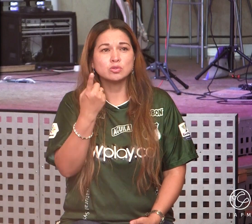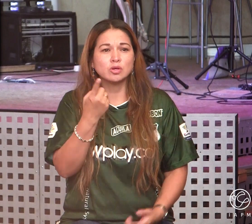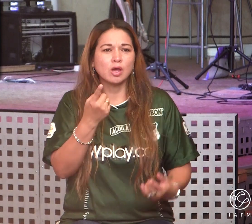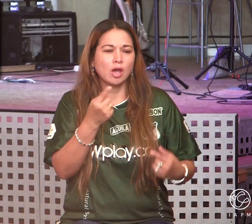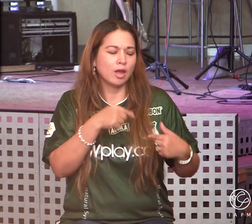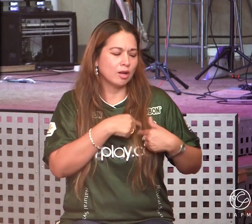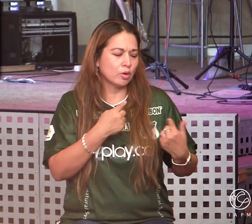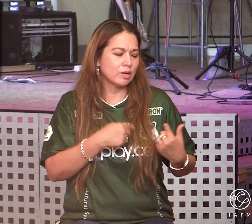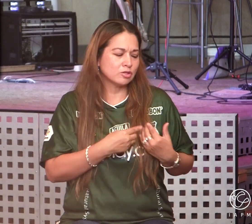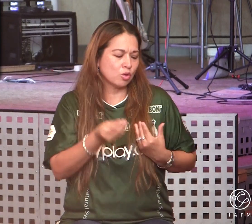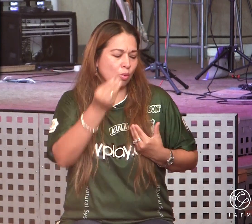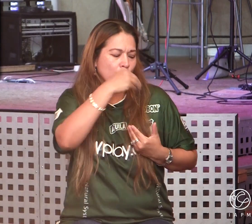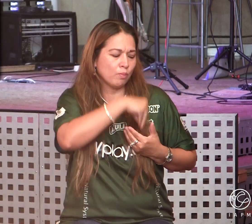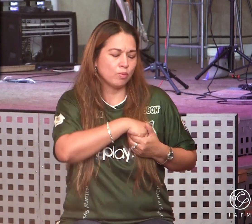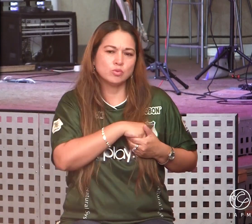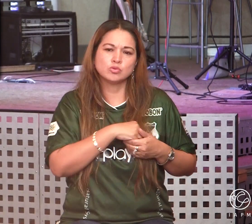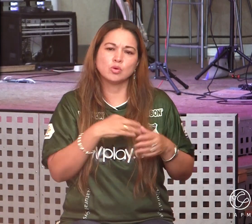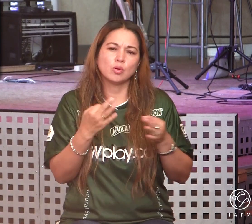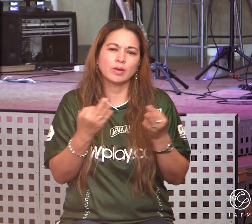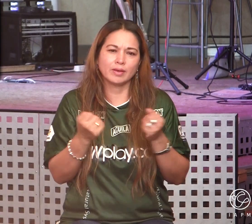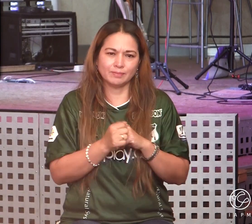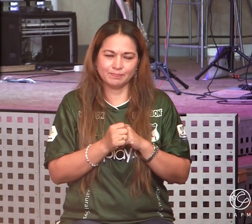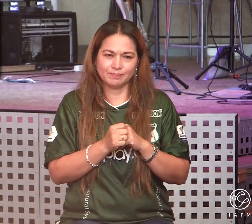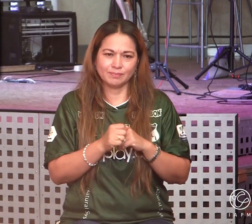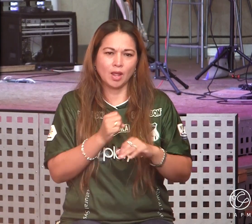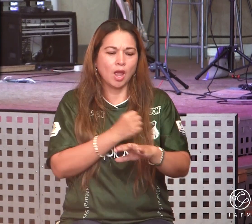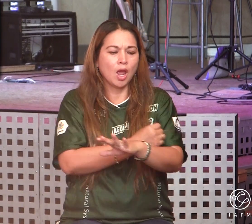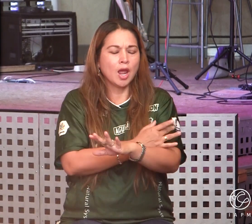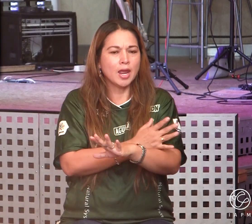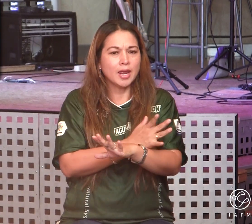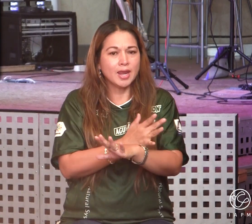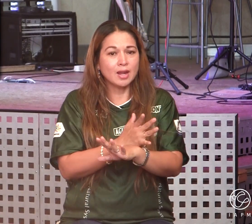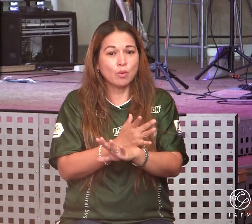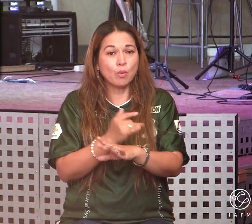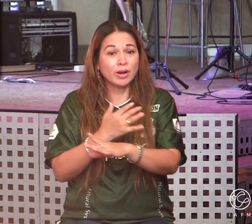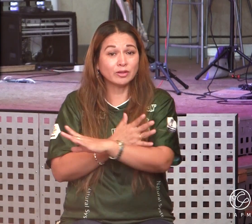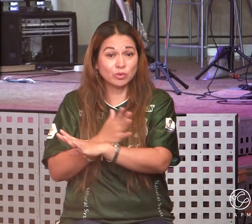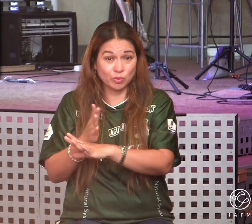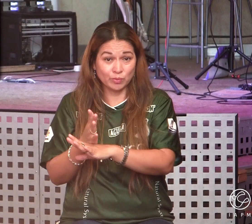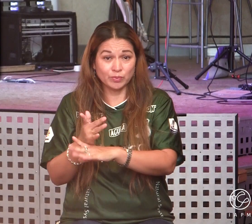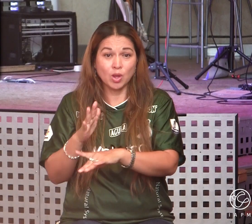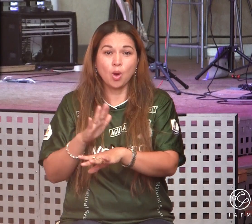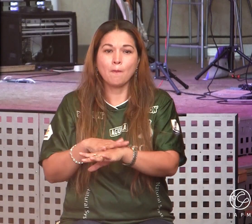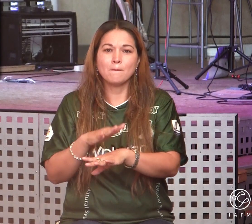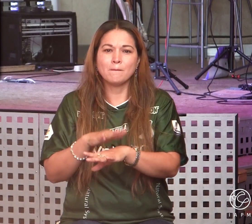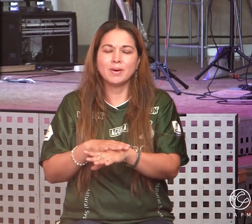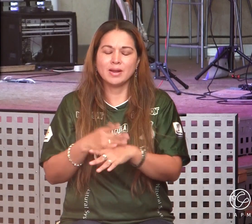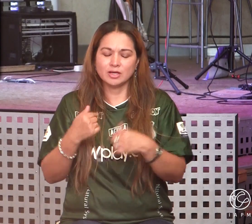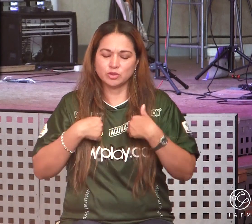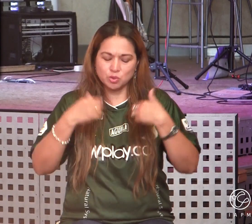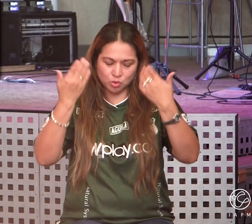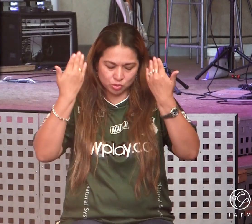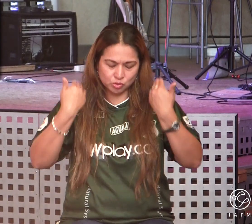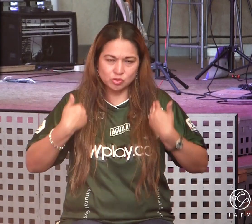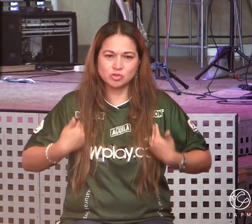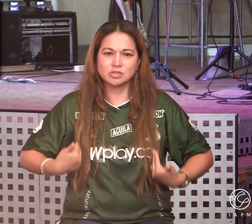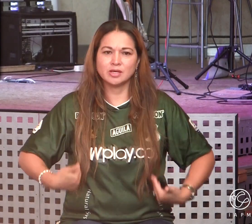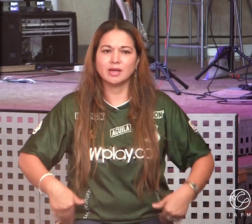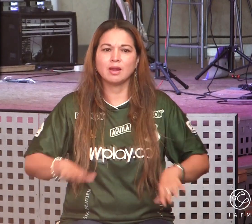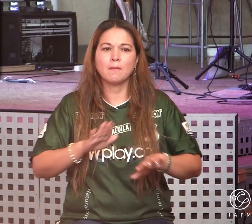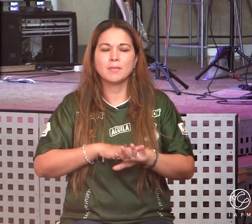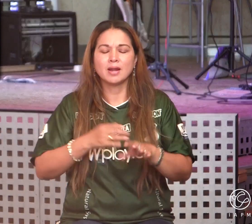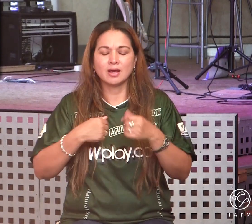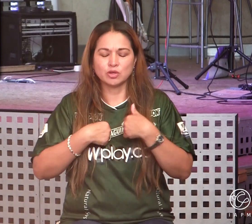mira, el huerto fue más un lugar para ser que para estar. Más un lugar para ser, para expresarse.